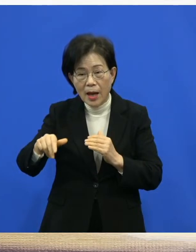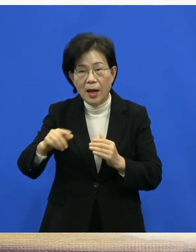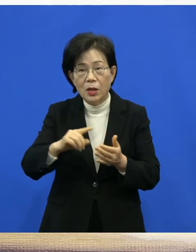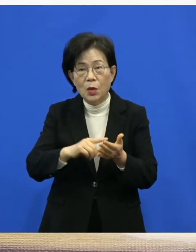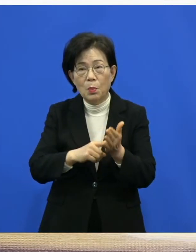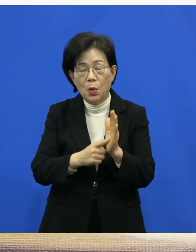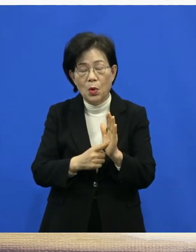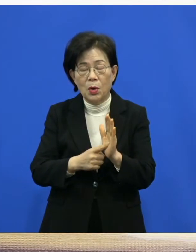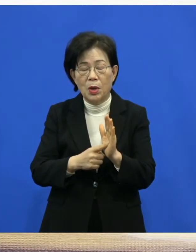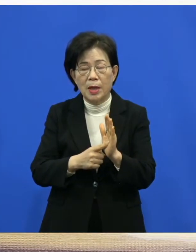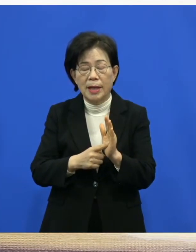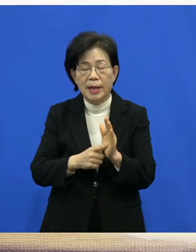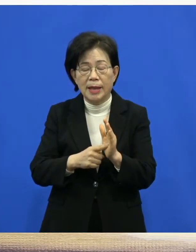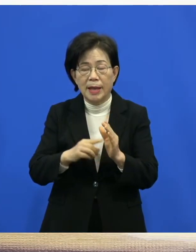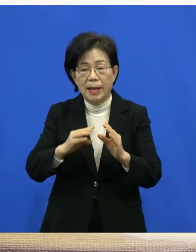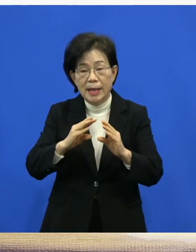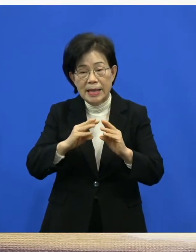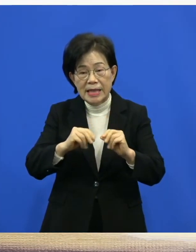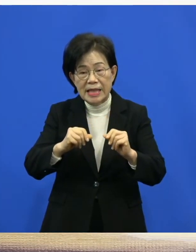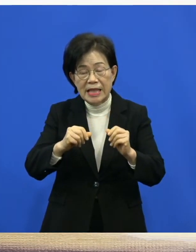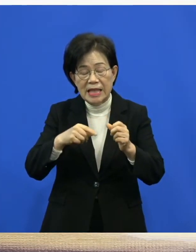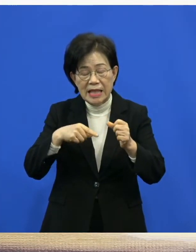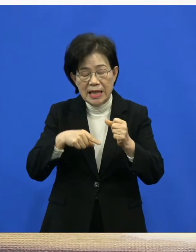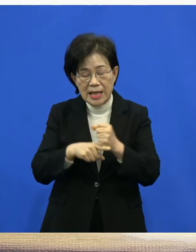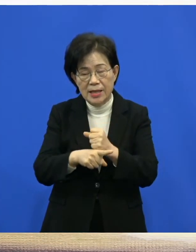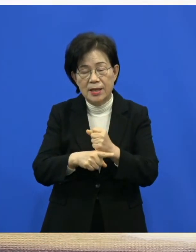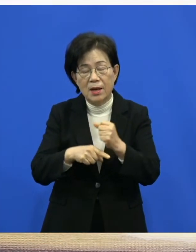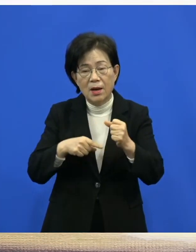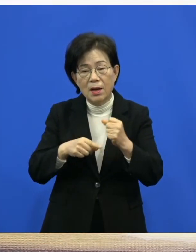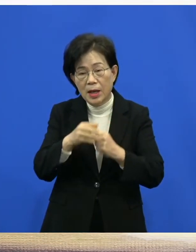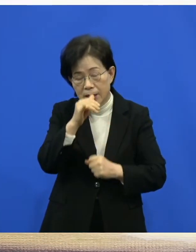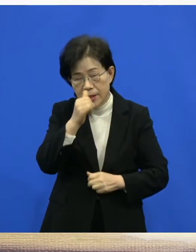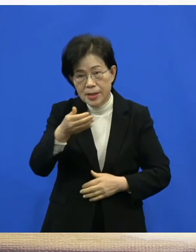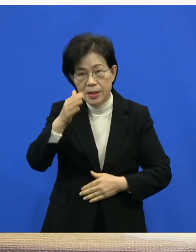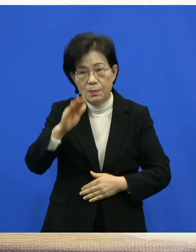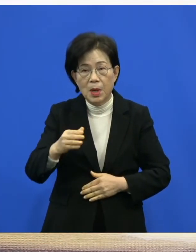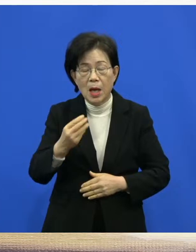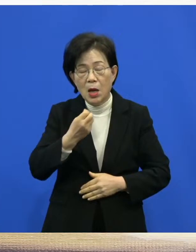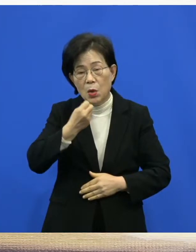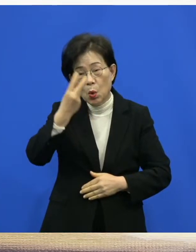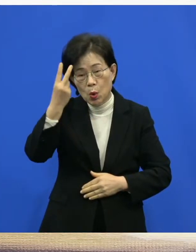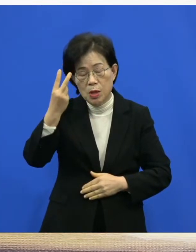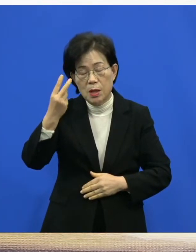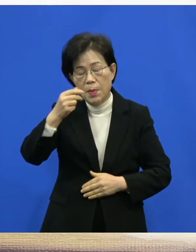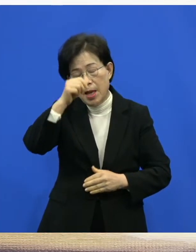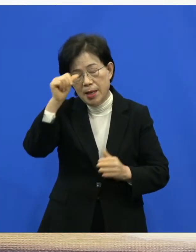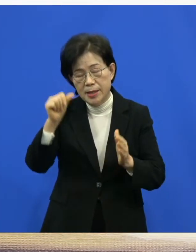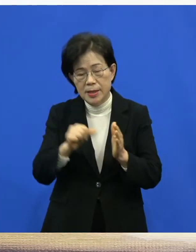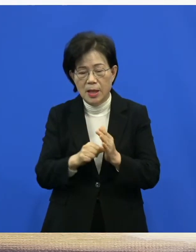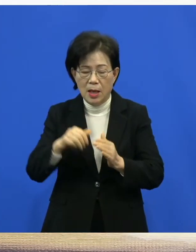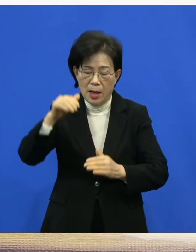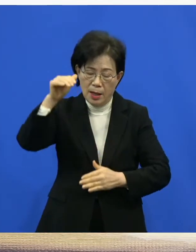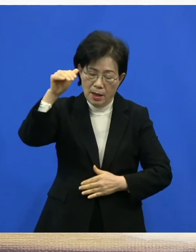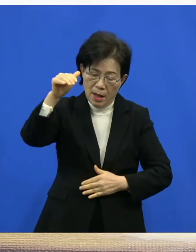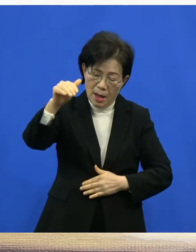지리적 의미가 있지만 실제로 요셉의 인생이 내리막길입니다.